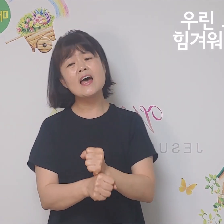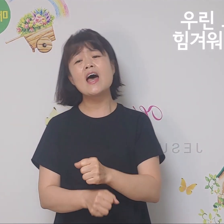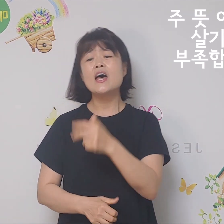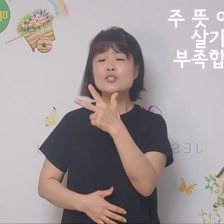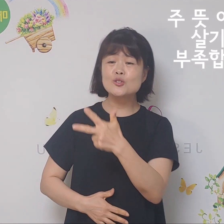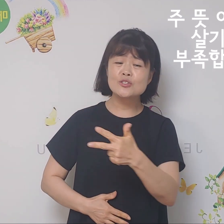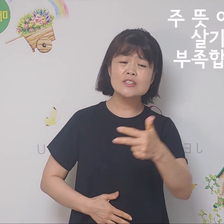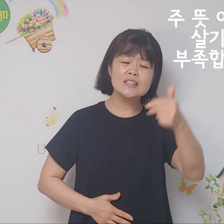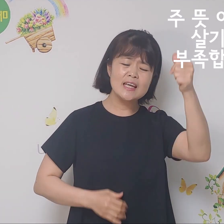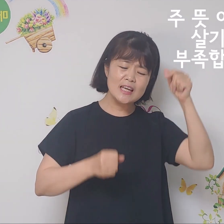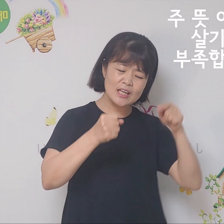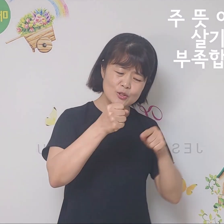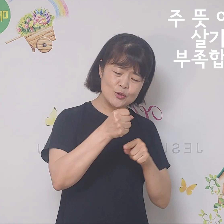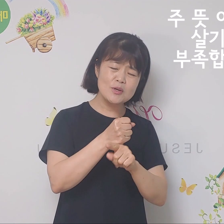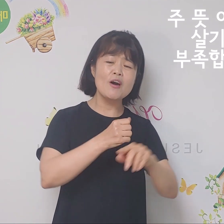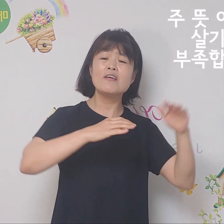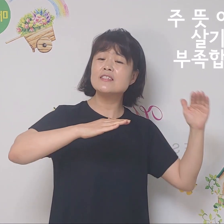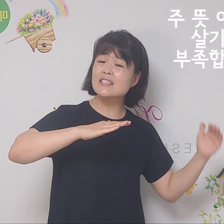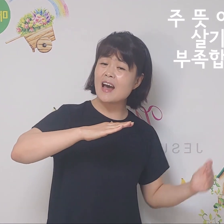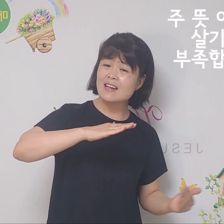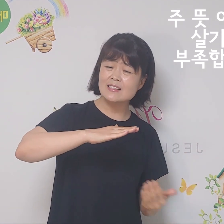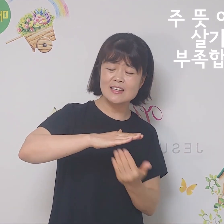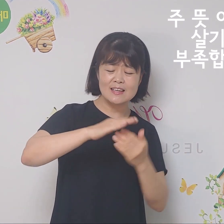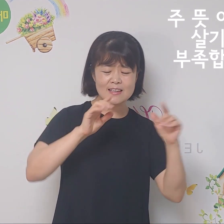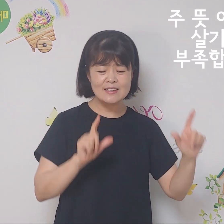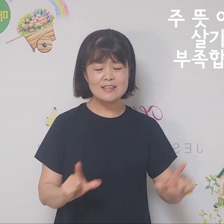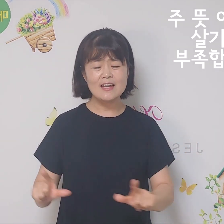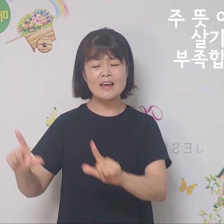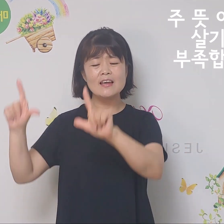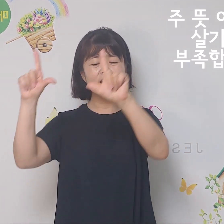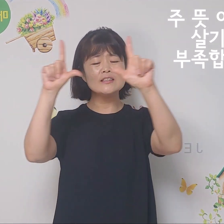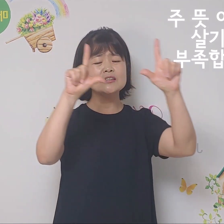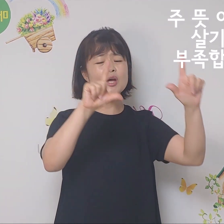주 뜻 이루며 살기에